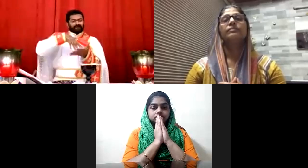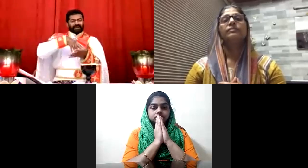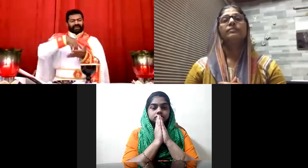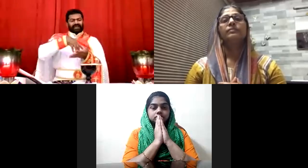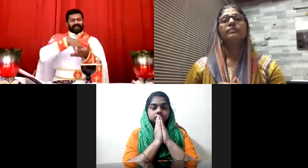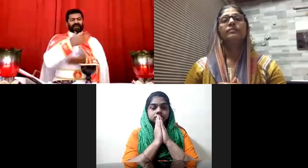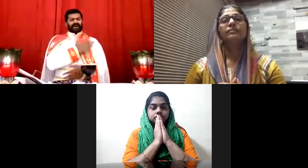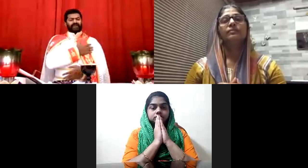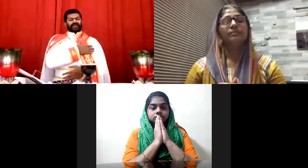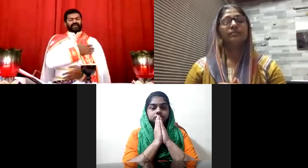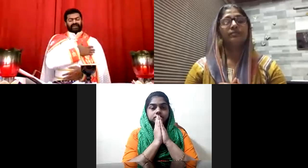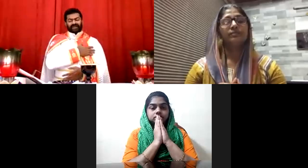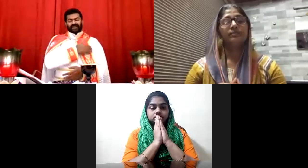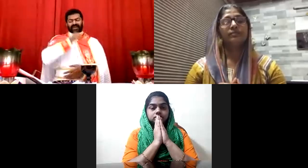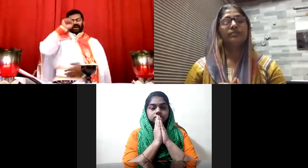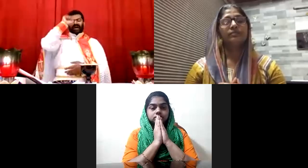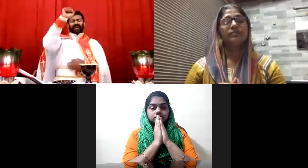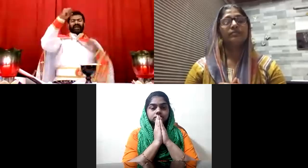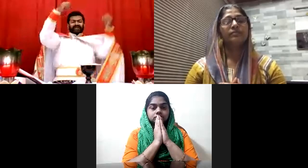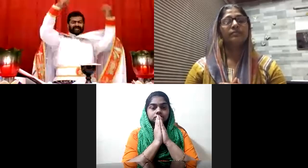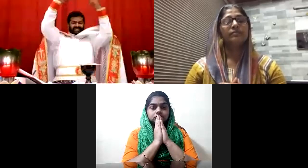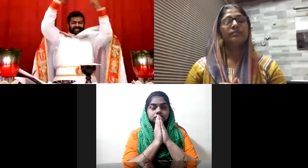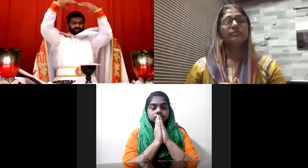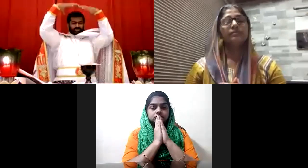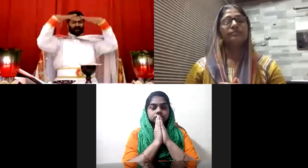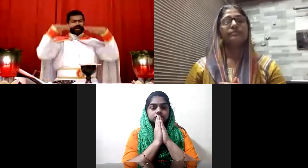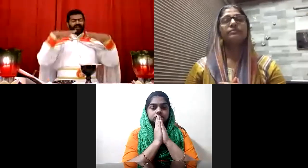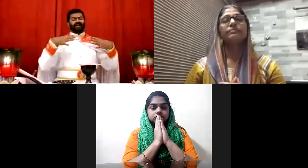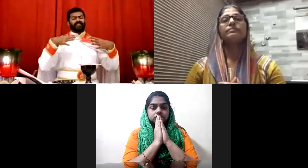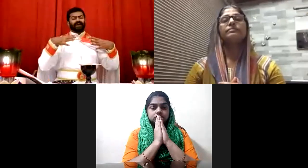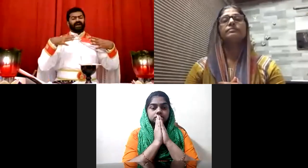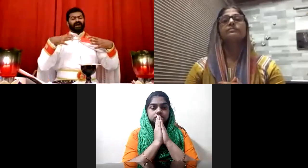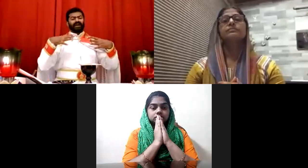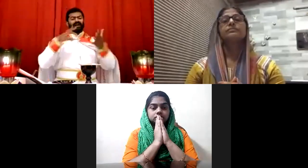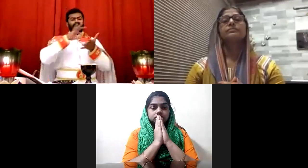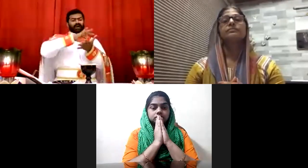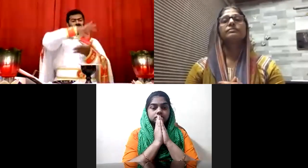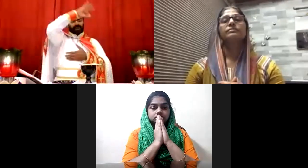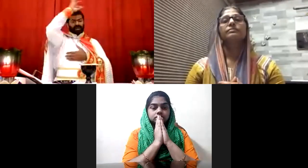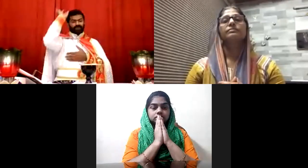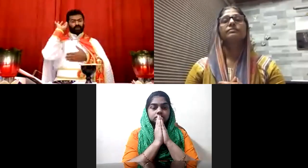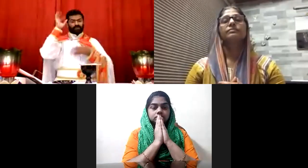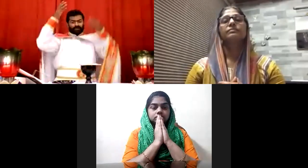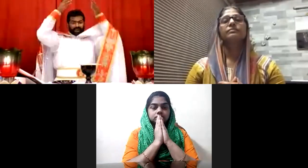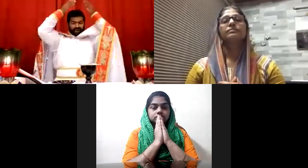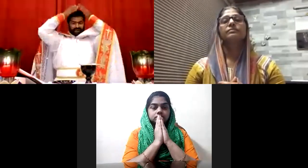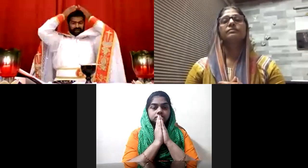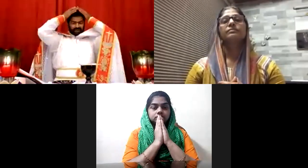ഞങ്ങളുടെ ബലഹീനമായ പ്രകൃതിയെ അങ്ങയുടെ സമുദ്ധമായ അനുഗ്രഹത്താൽ